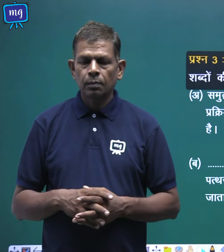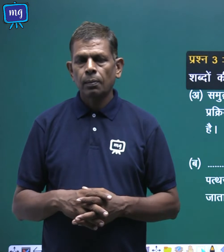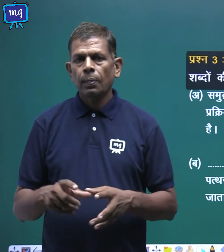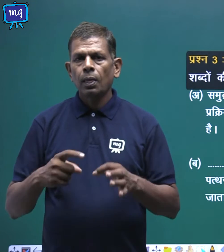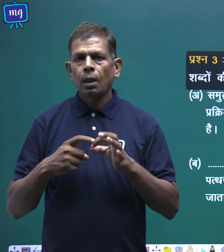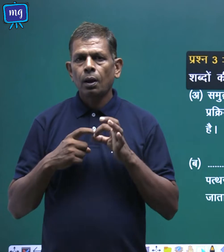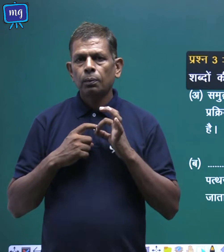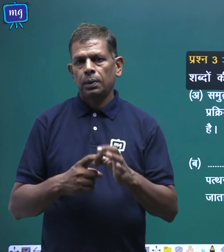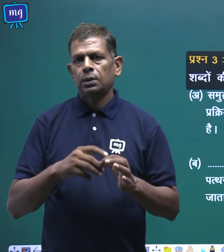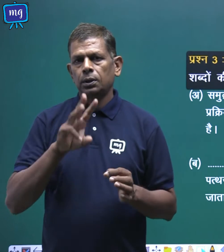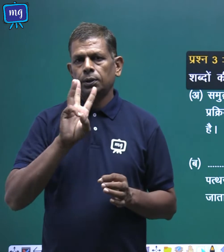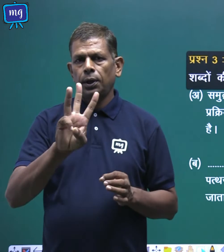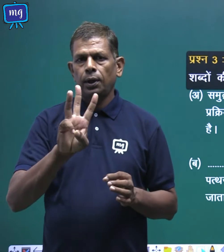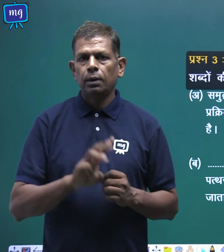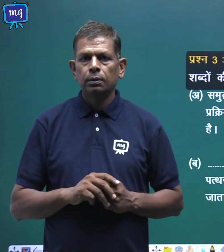प्रश्न 3,